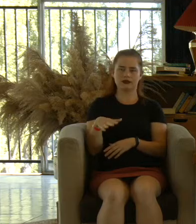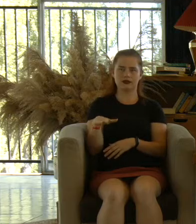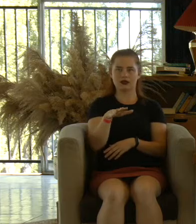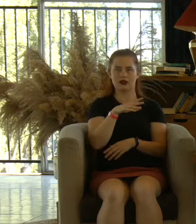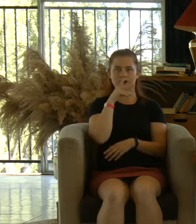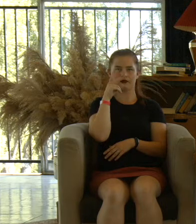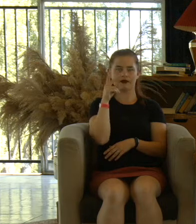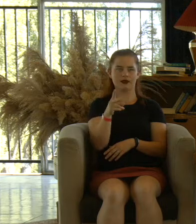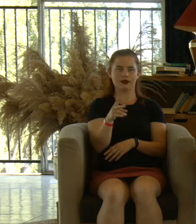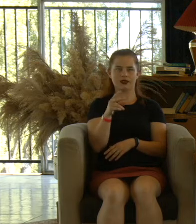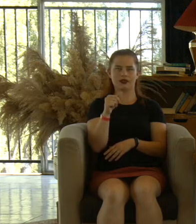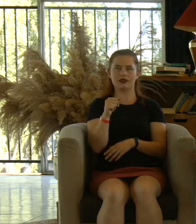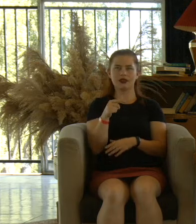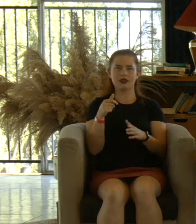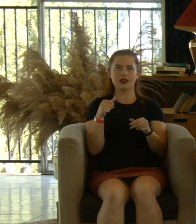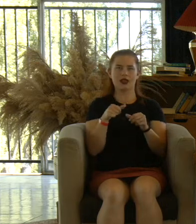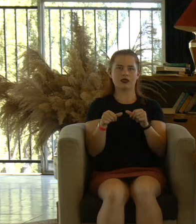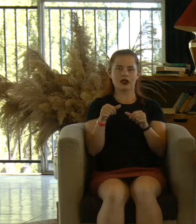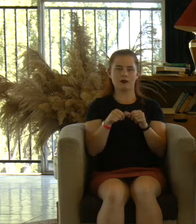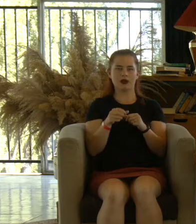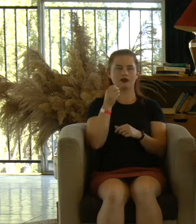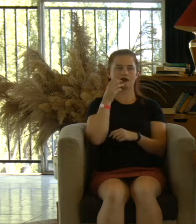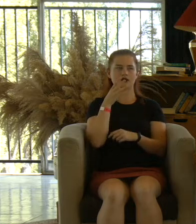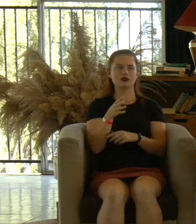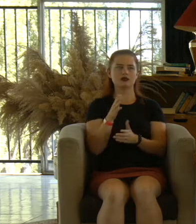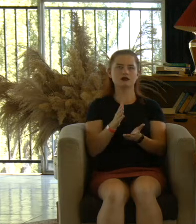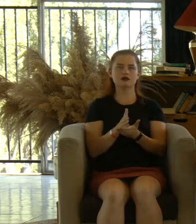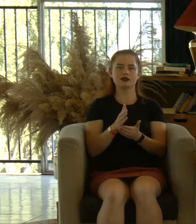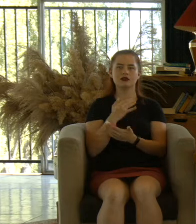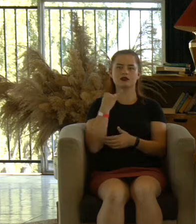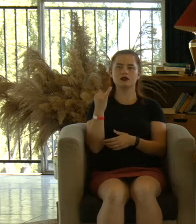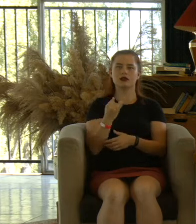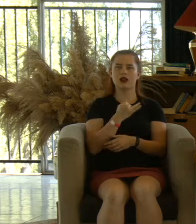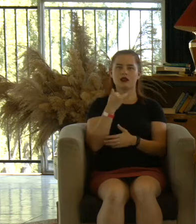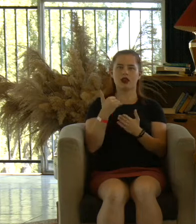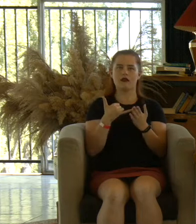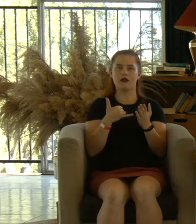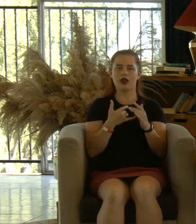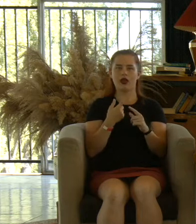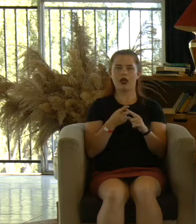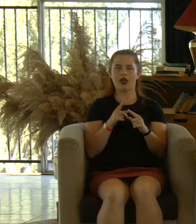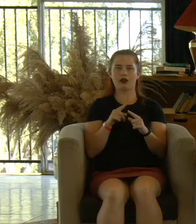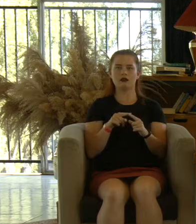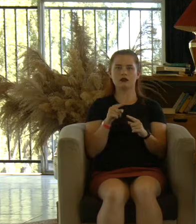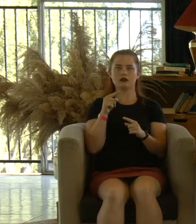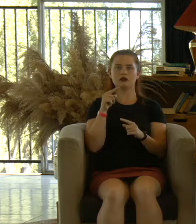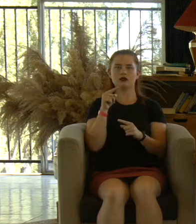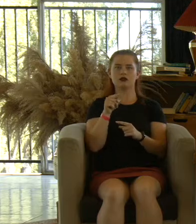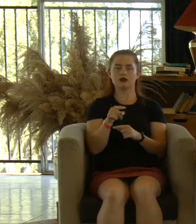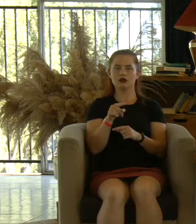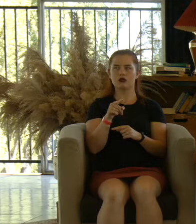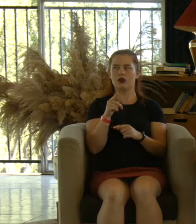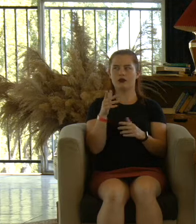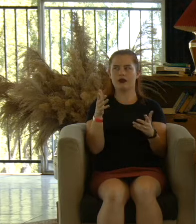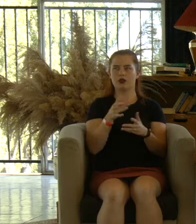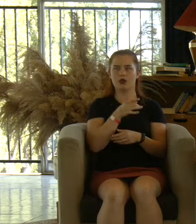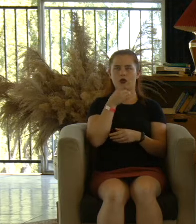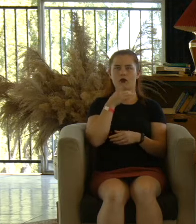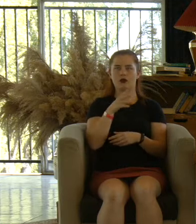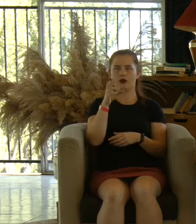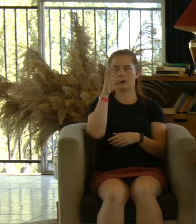на заправках, заправке классный показатель, какое-то известное вам вино, это вот точно там Толхорс, кажется, в любой стране мира есть на заправке,